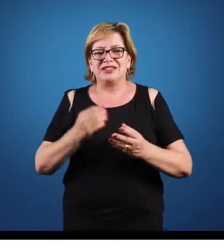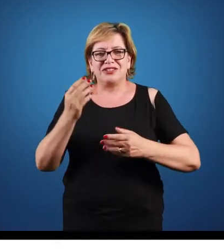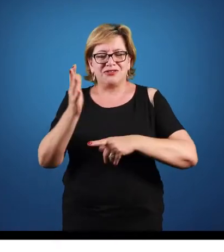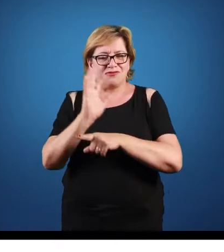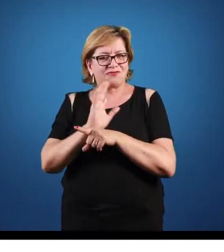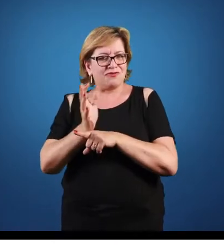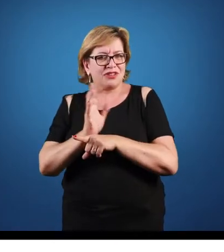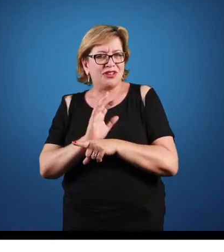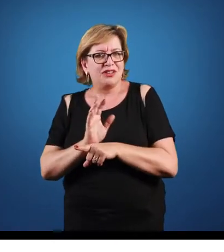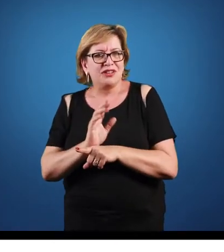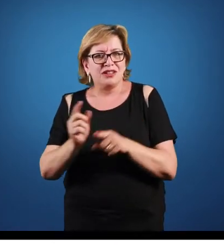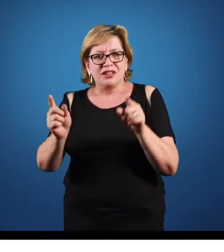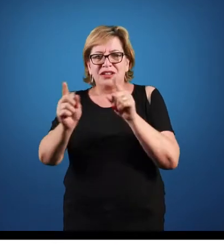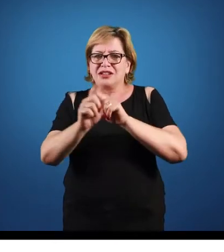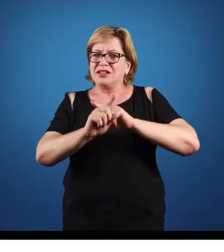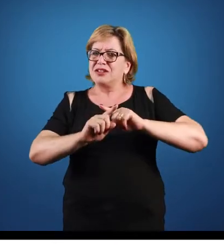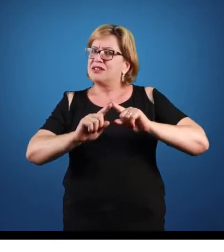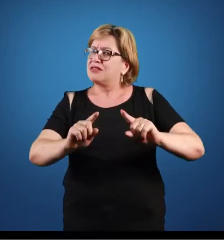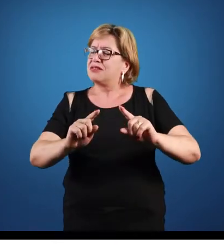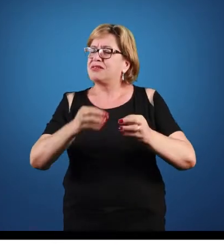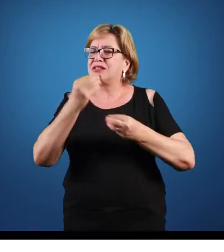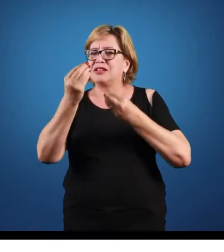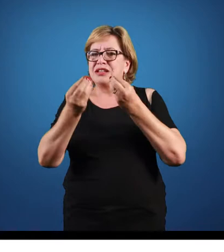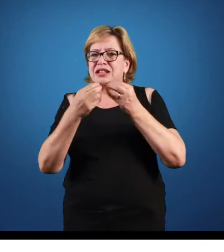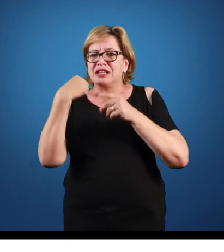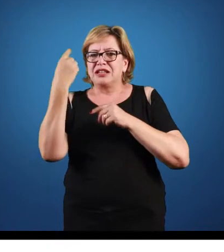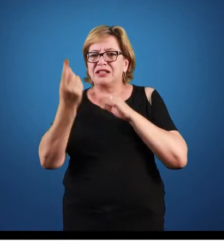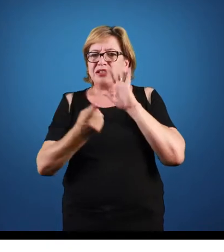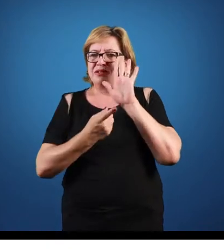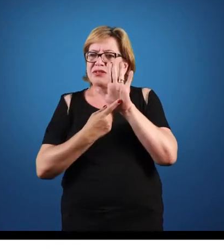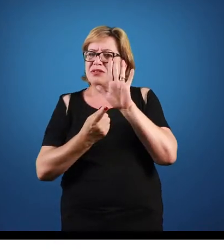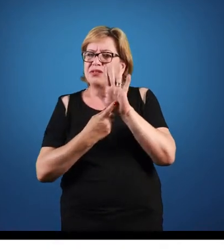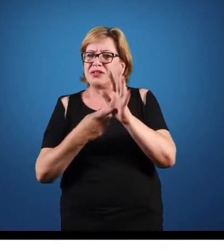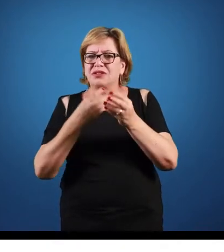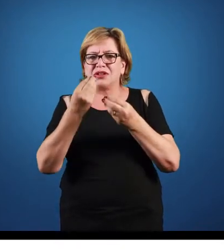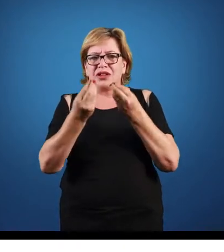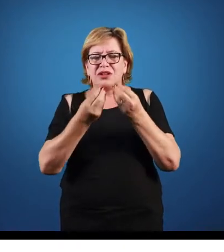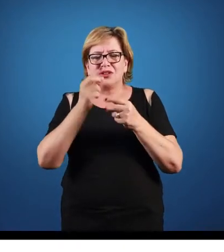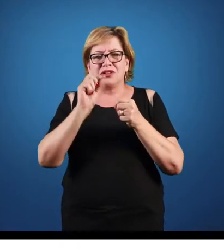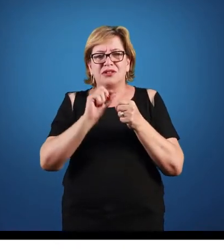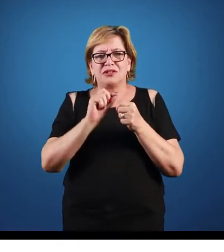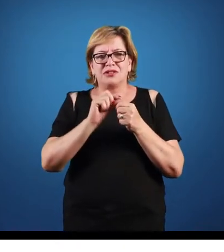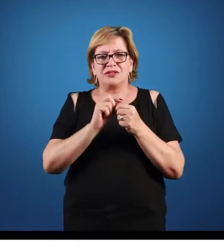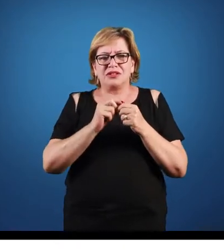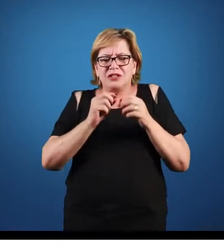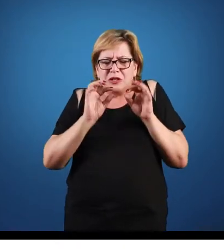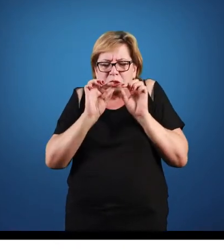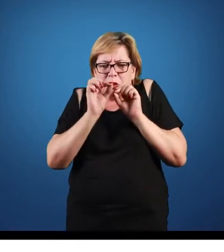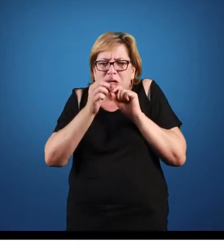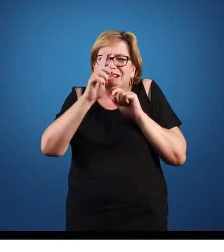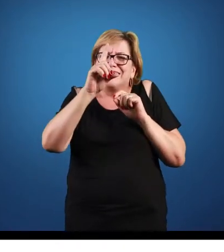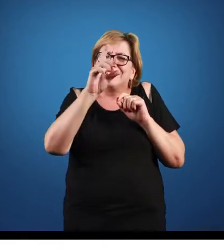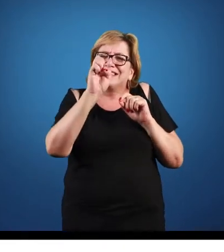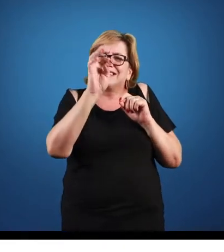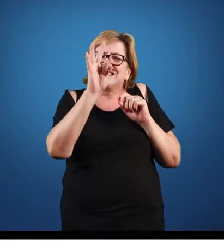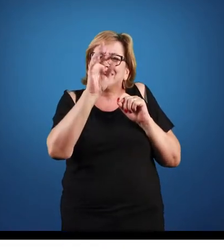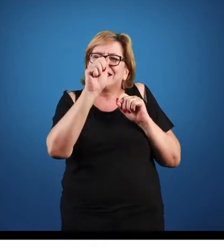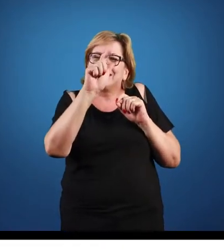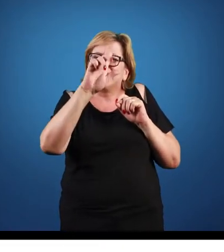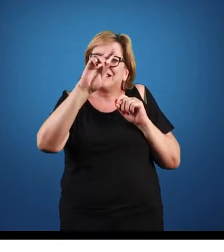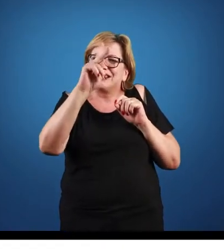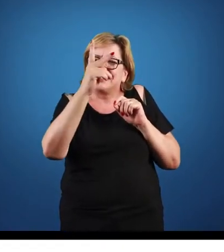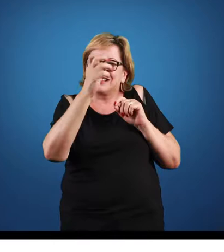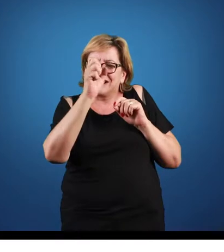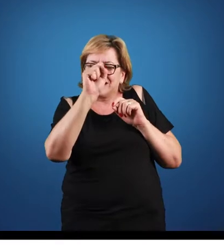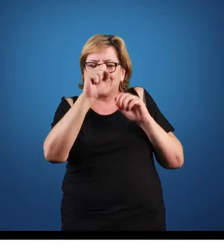das galinhas elas não foram feitas com apenas com márcio andré depois nós vamos mostrar daqui a pouco vocês novos detalhes de como é feita a estrutura o